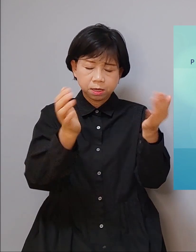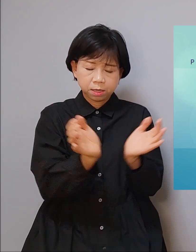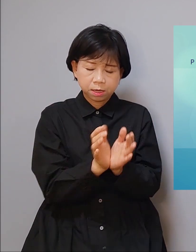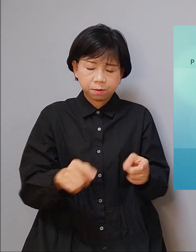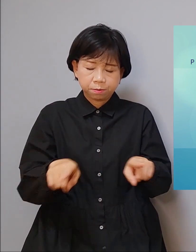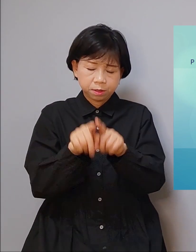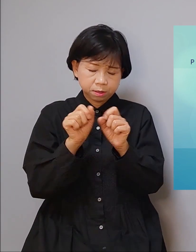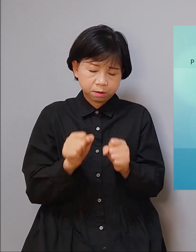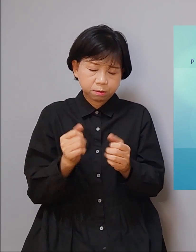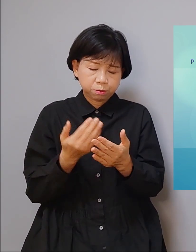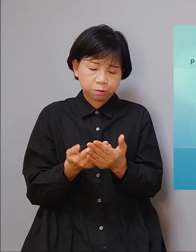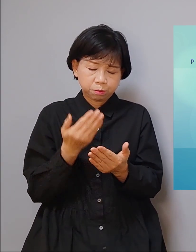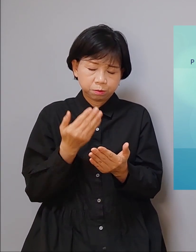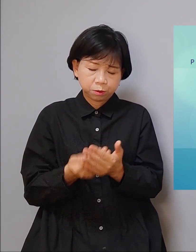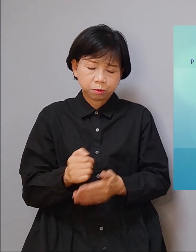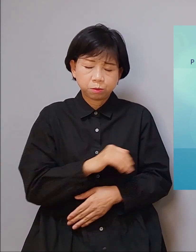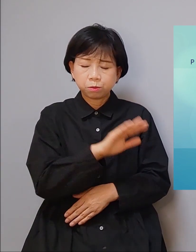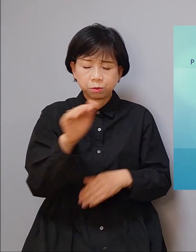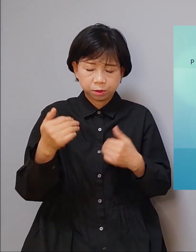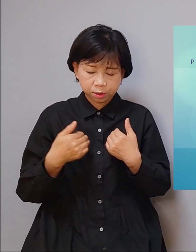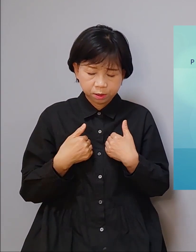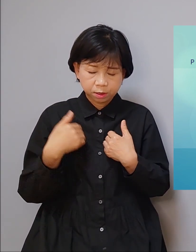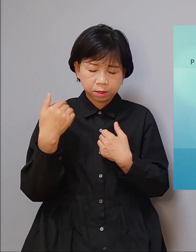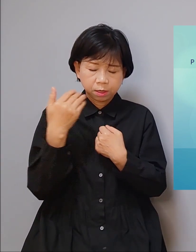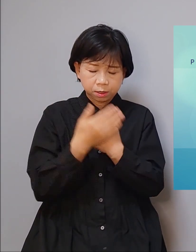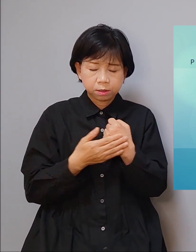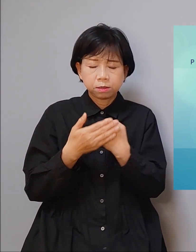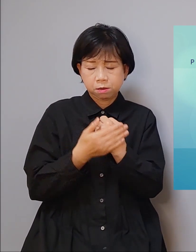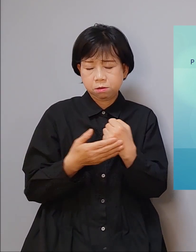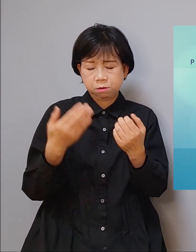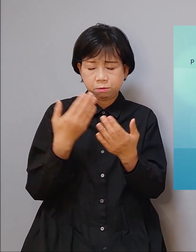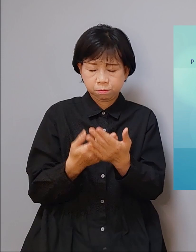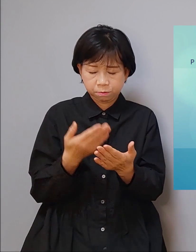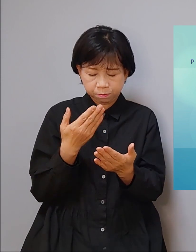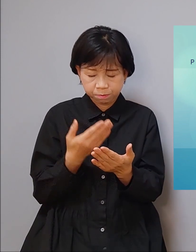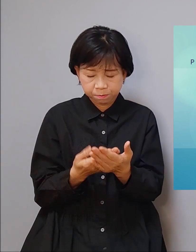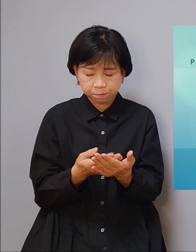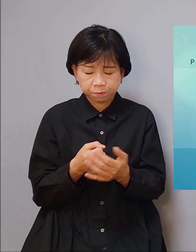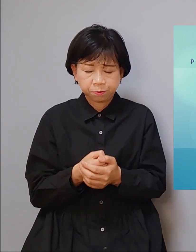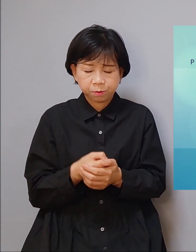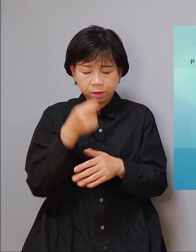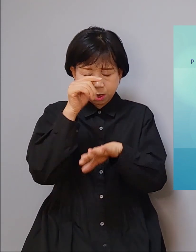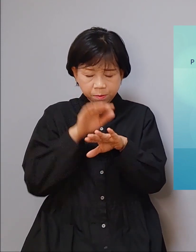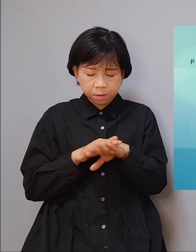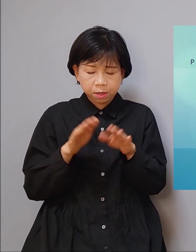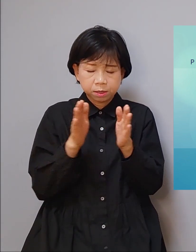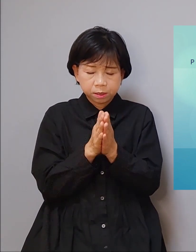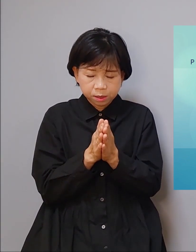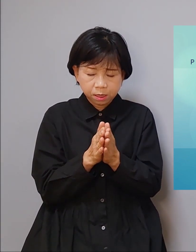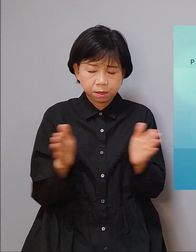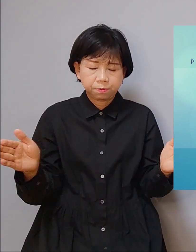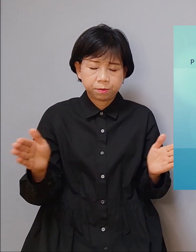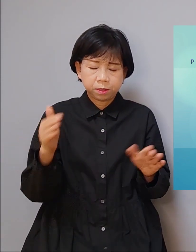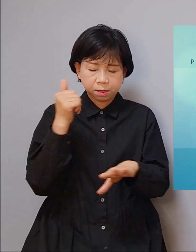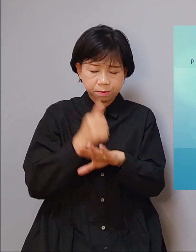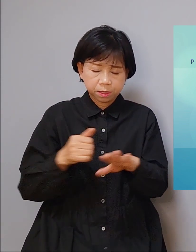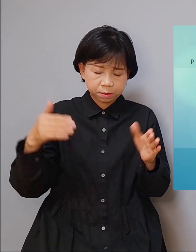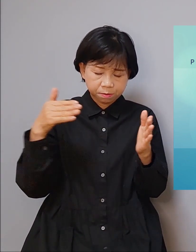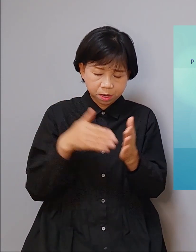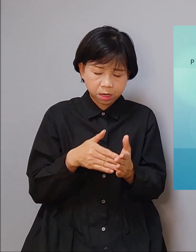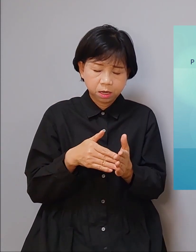함께해 주셔서 우리 모두가 은혜 받게 하옵소서. 예배 처음 시간입니다.